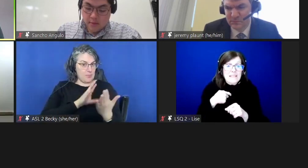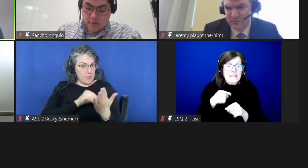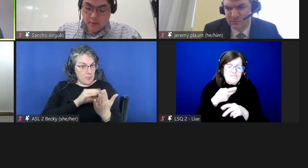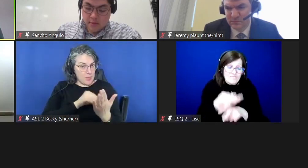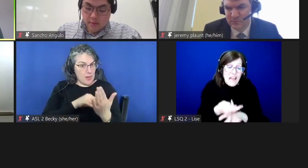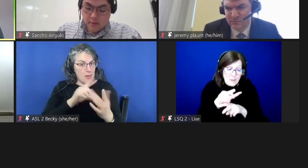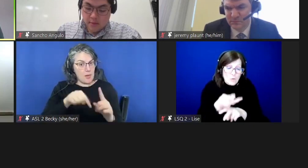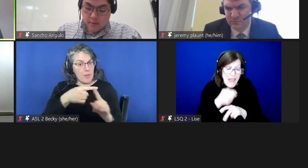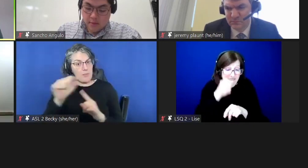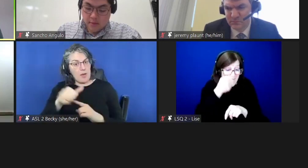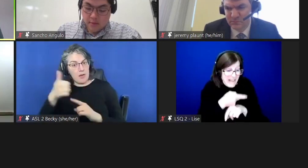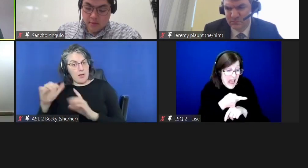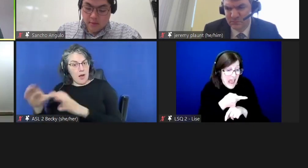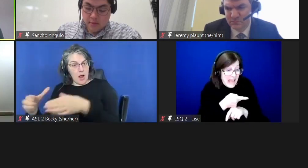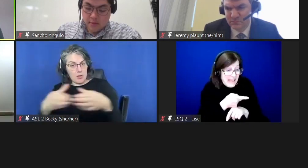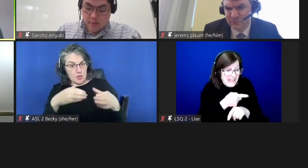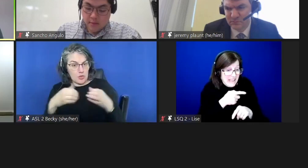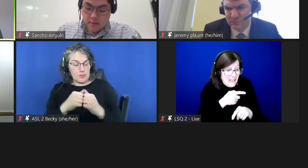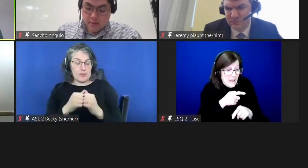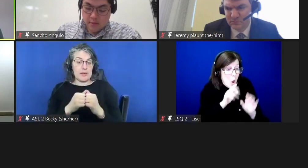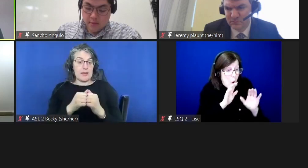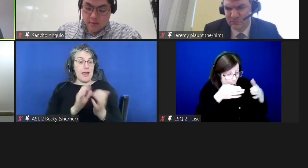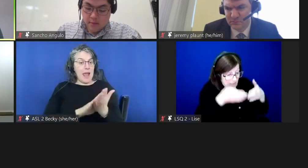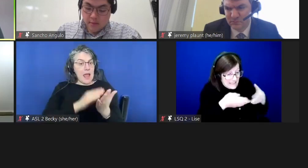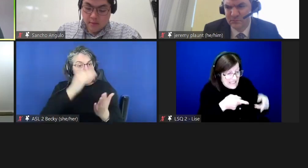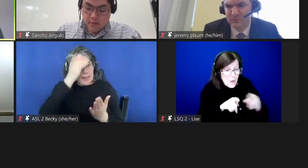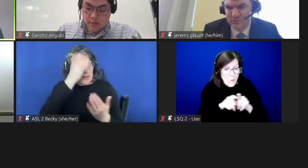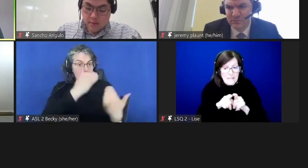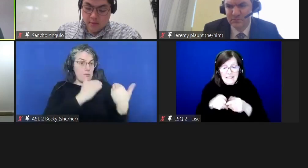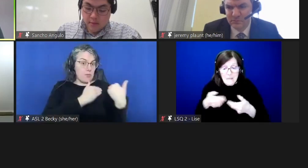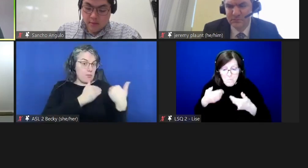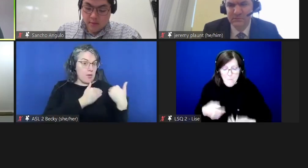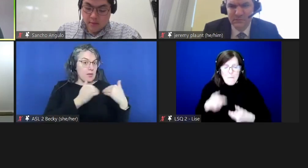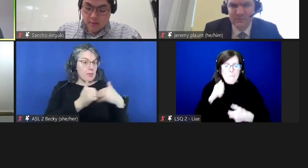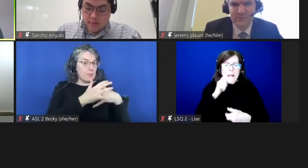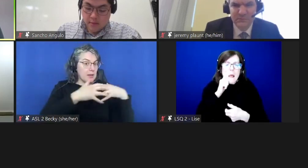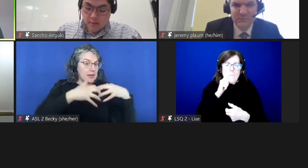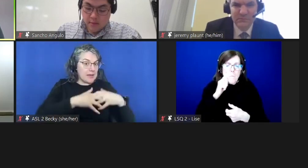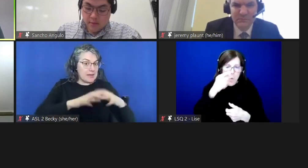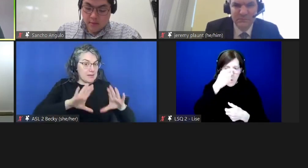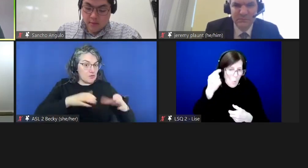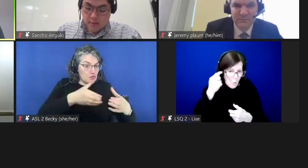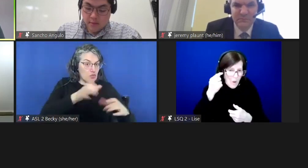autistique et parce que je suis noir. Mais il y a beaucoup d'éléments